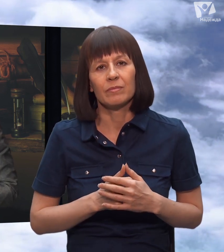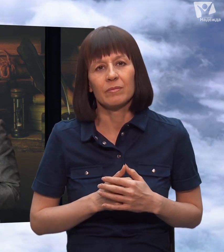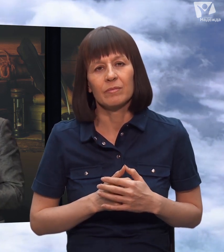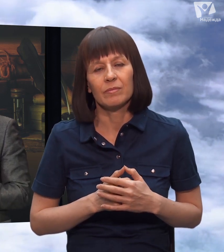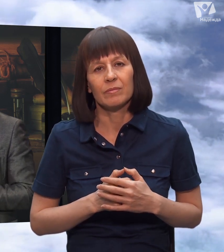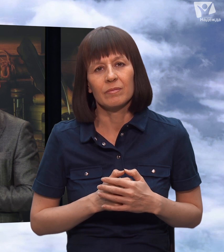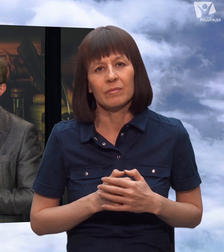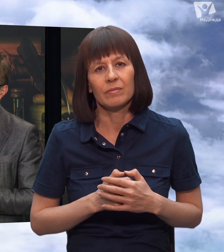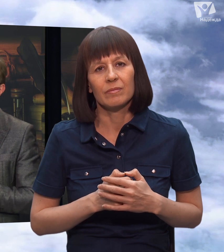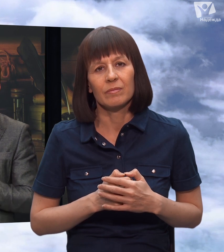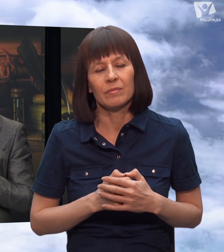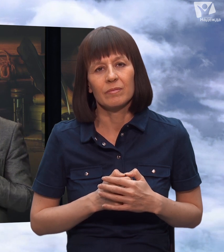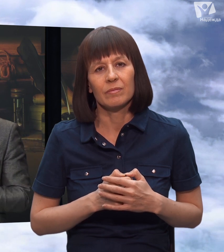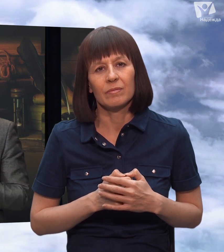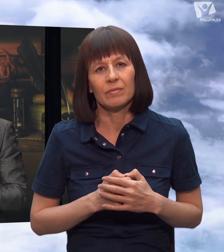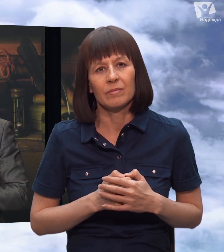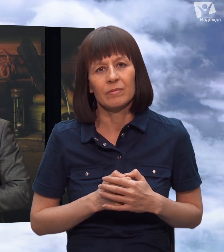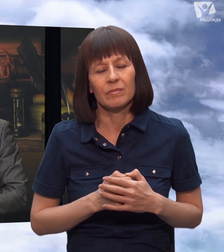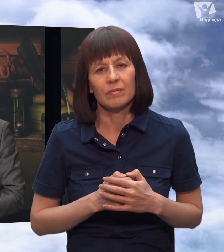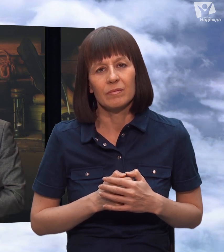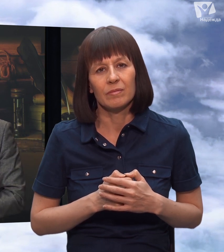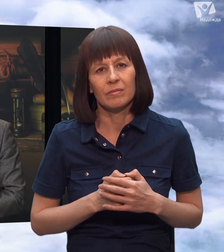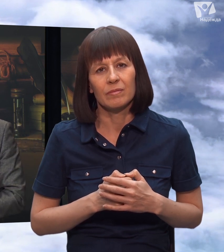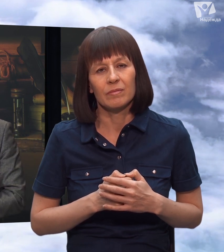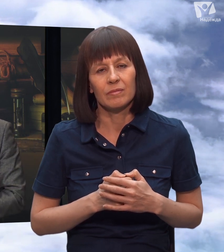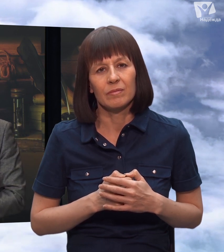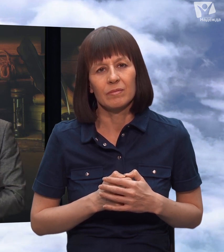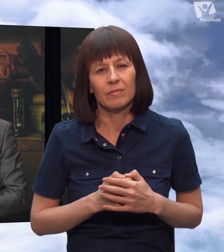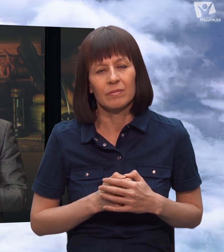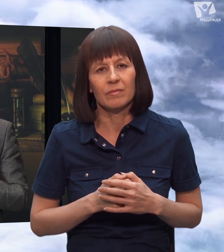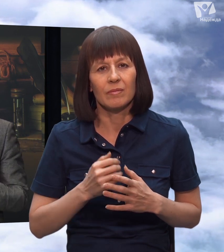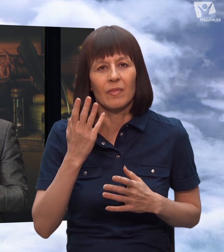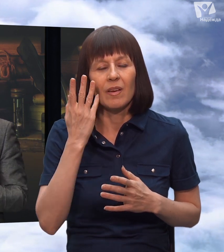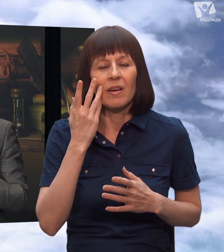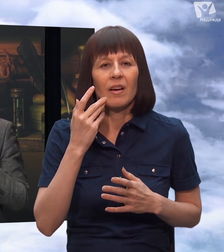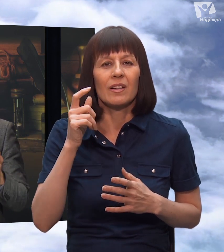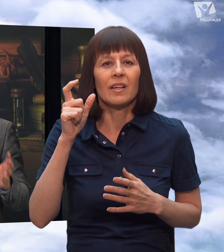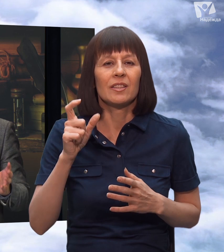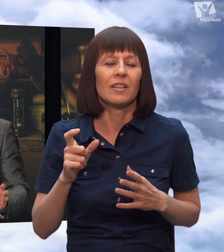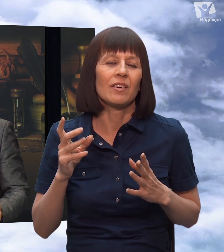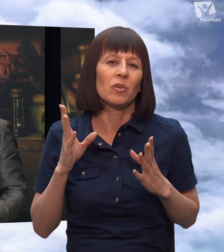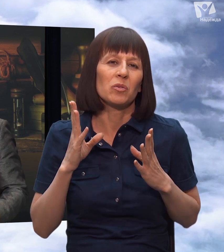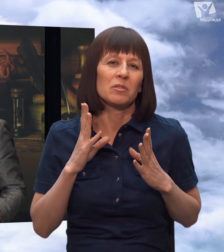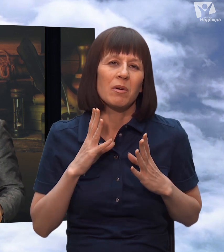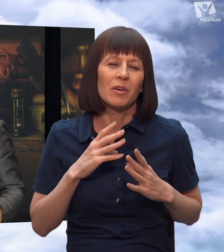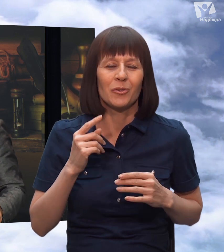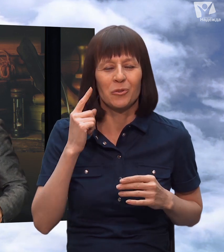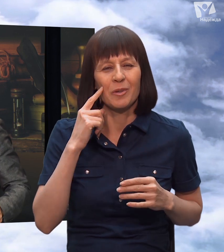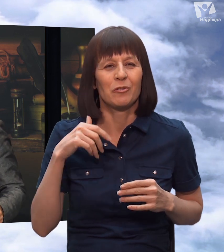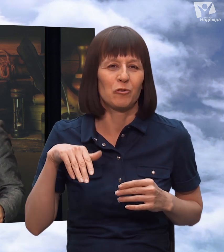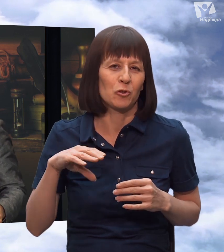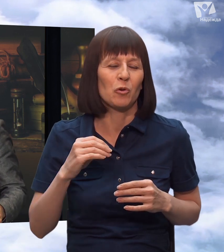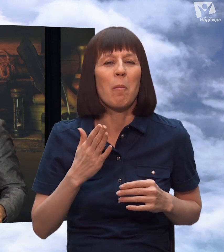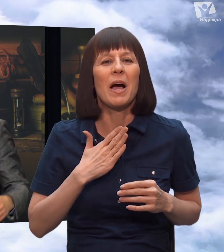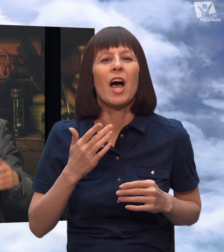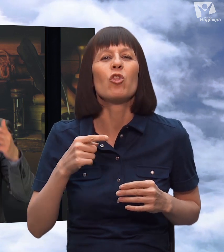вообще дать нам такое чувство самоуспокоение что все все теперь нормальном нашей